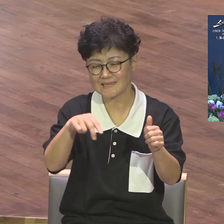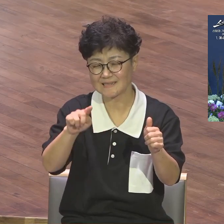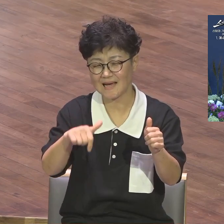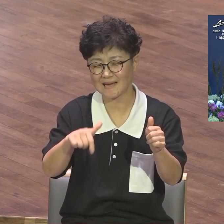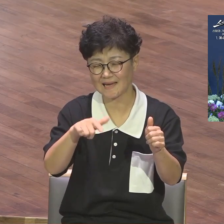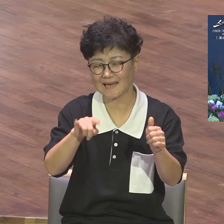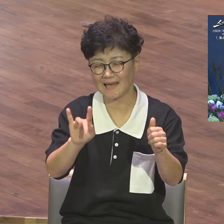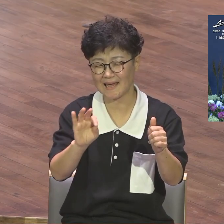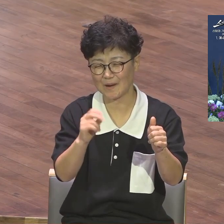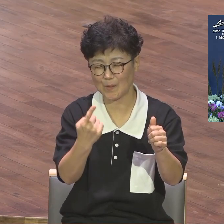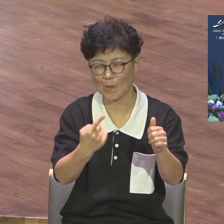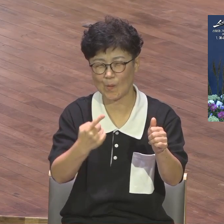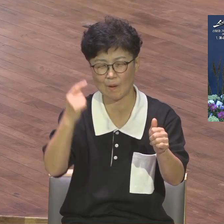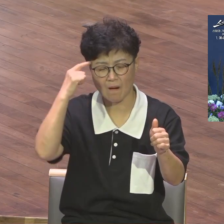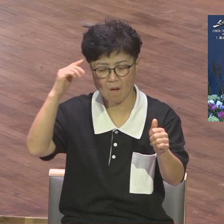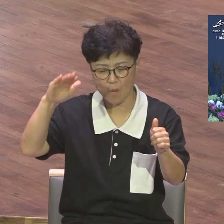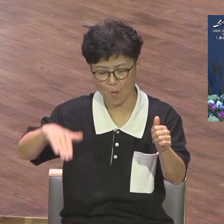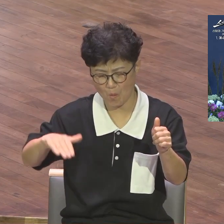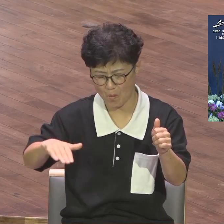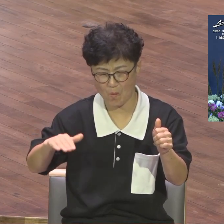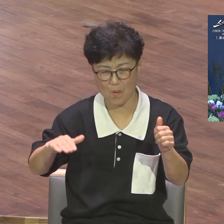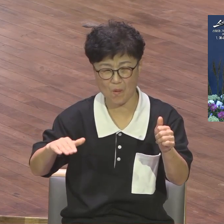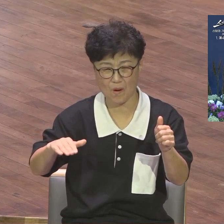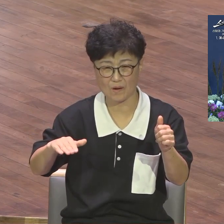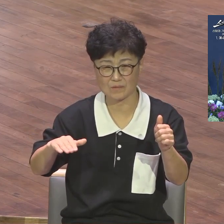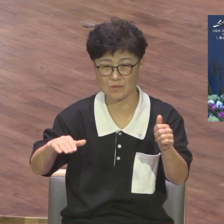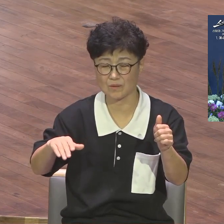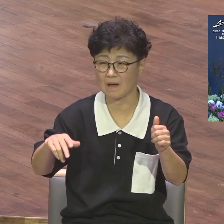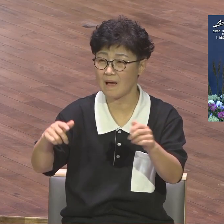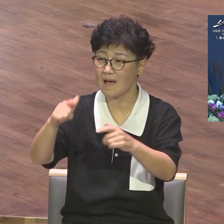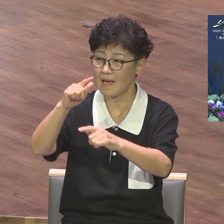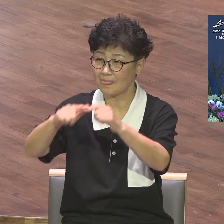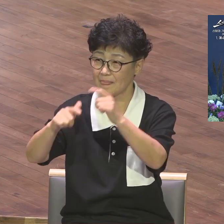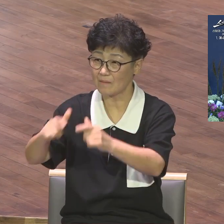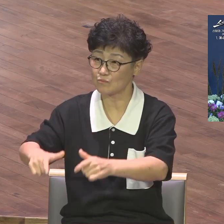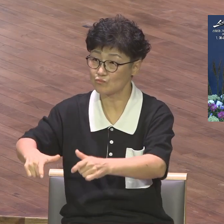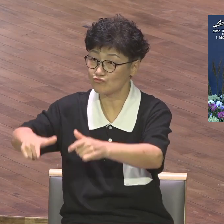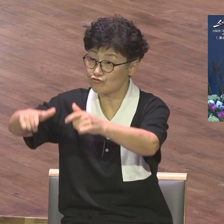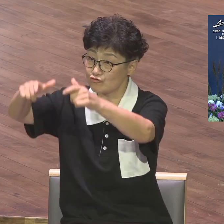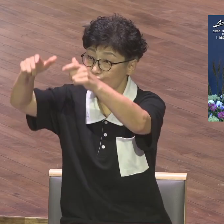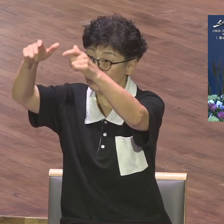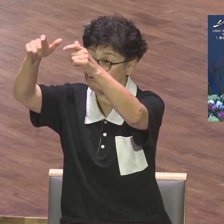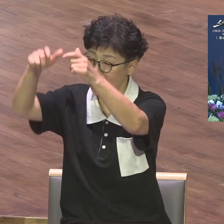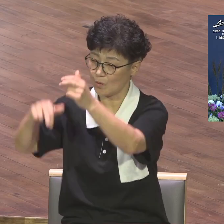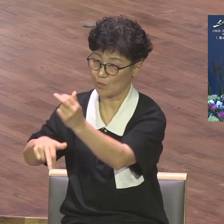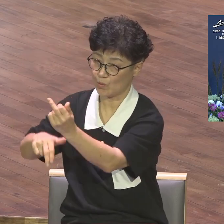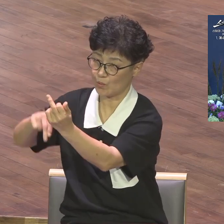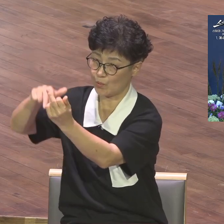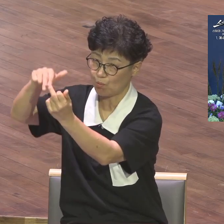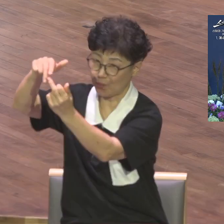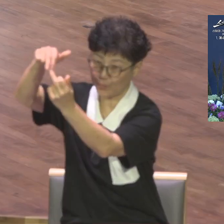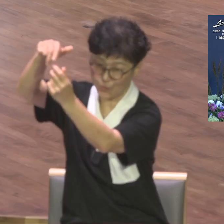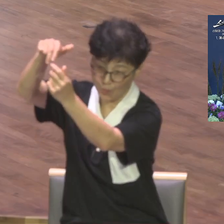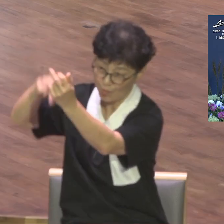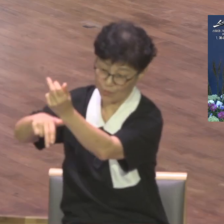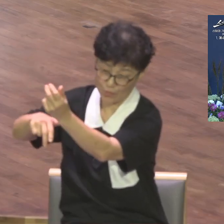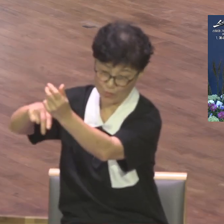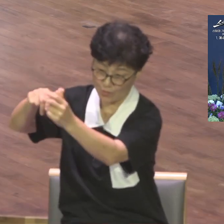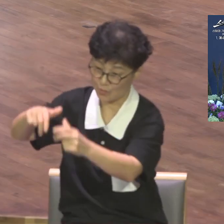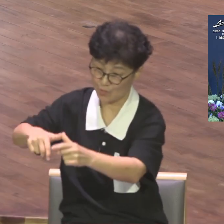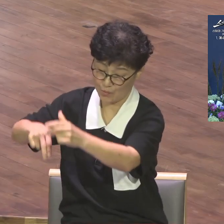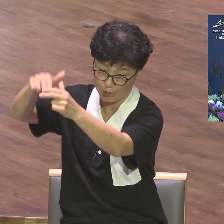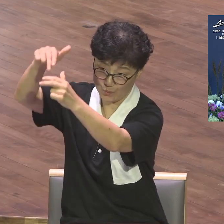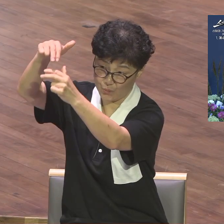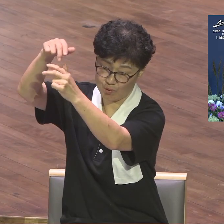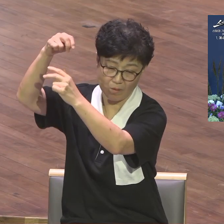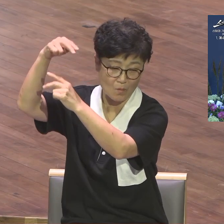예, 나무 아래와 나무 위 그리고 우러러봄과 내려다봄. 오늘 이 예수님과 삭개오의 시선을 한번 여러분 상상해